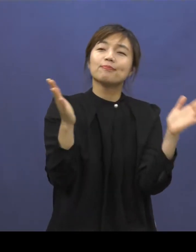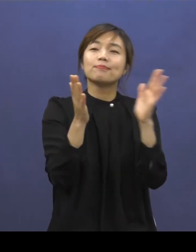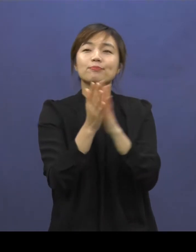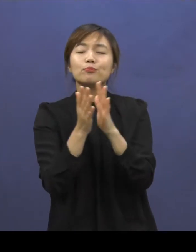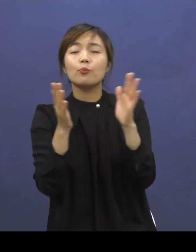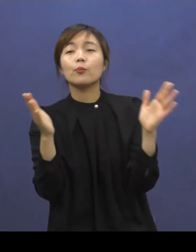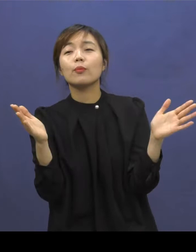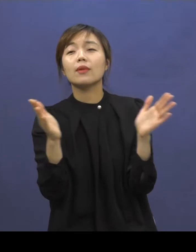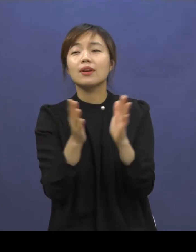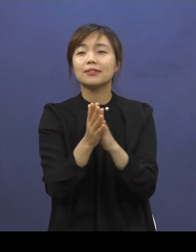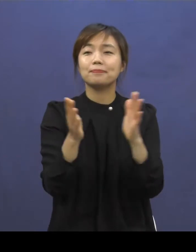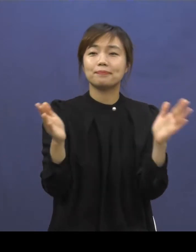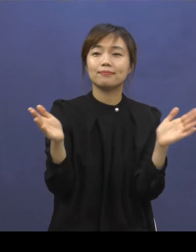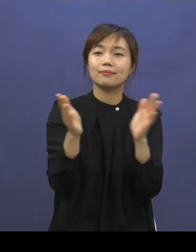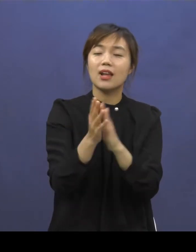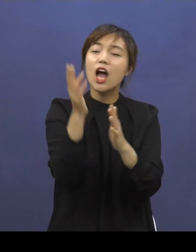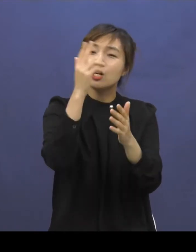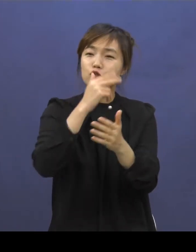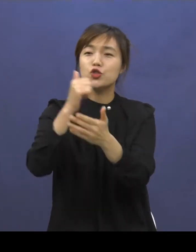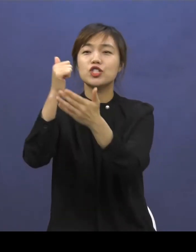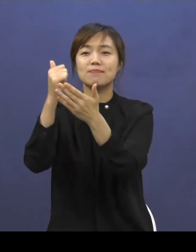함께 주님